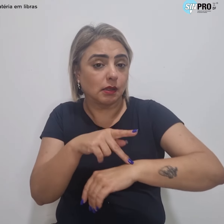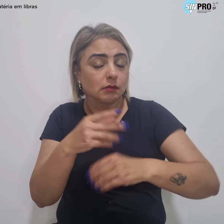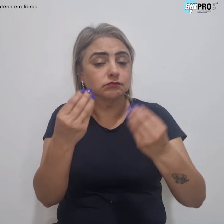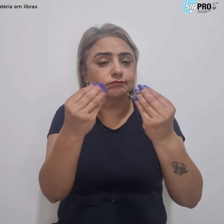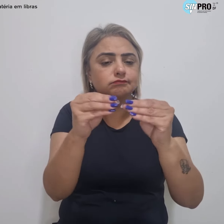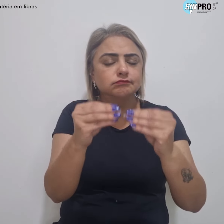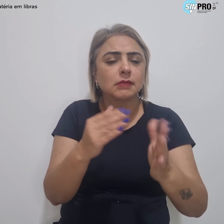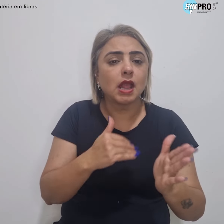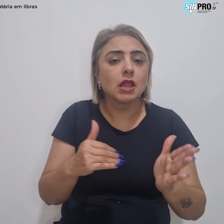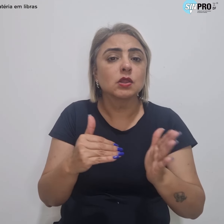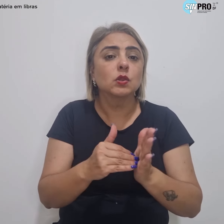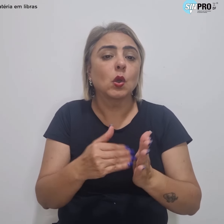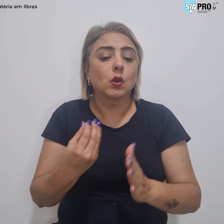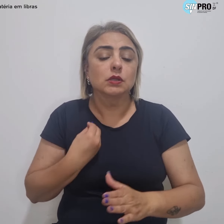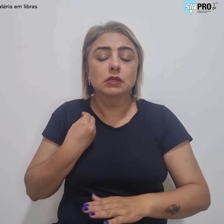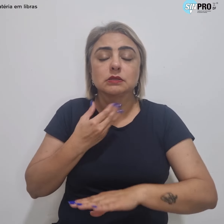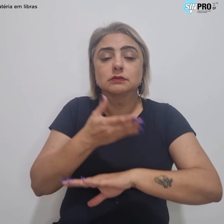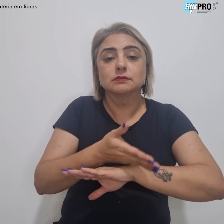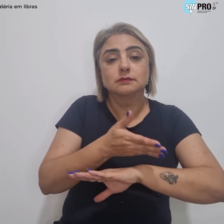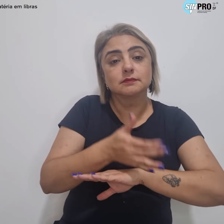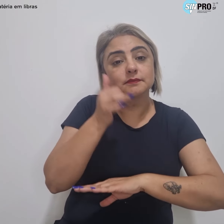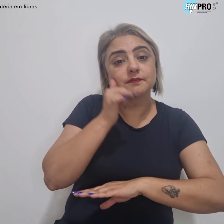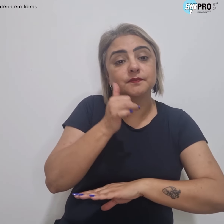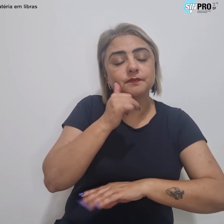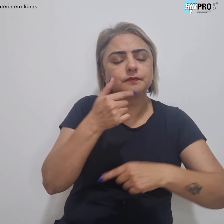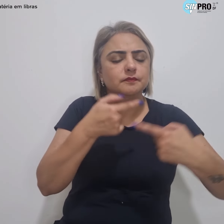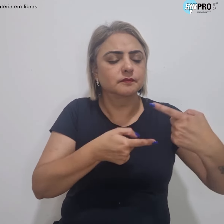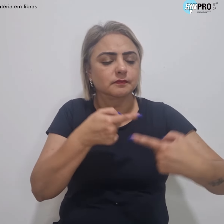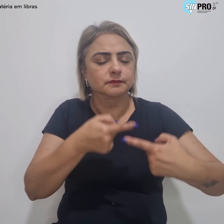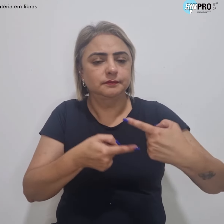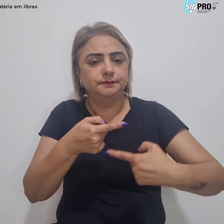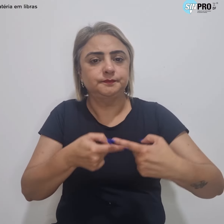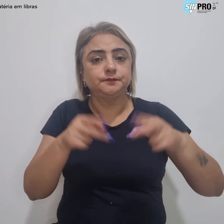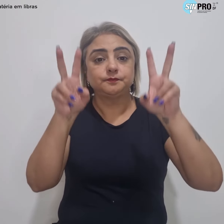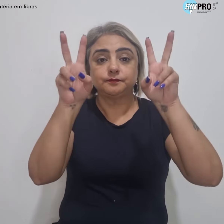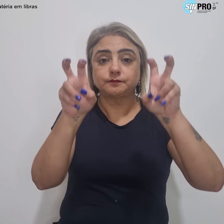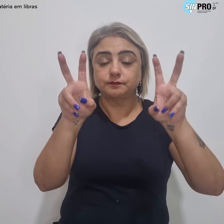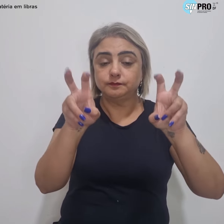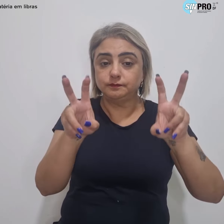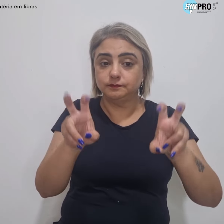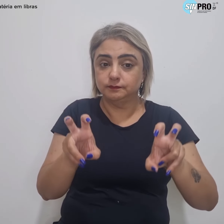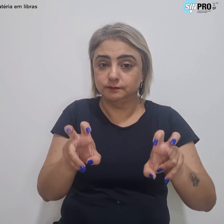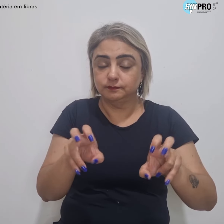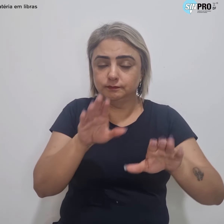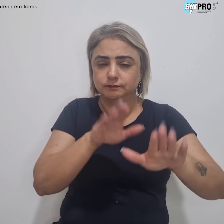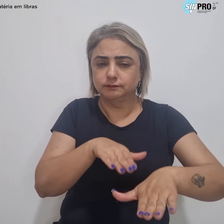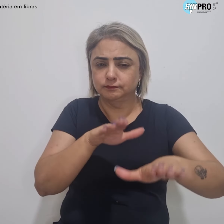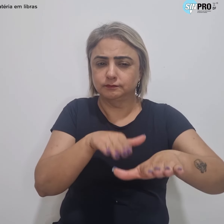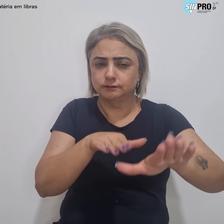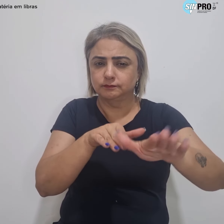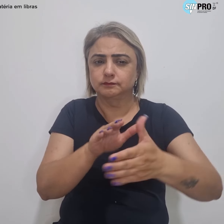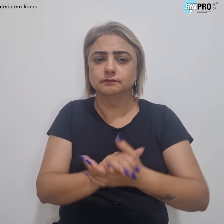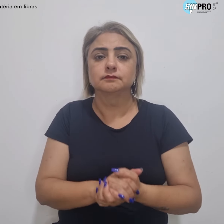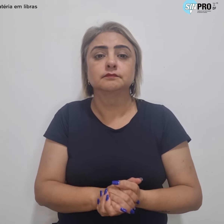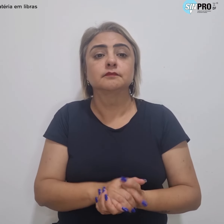todas as participantes nas discussões dos temas abrangidos pela marcha. Em uma das